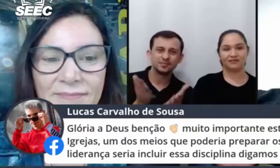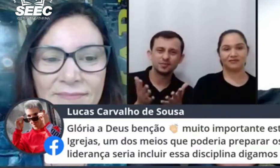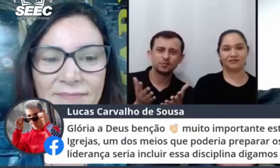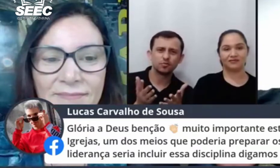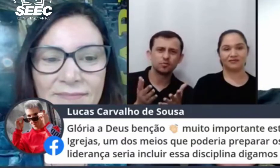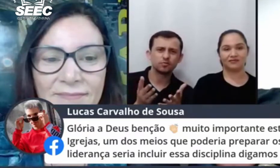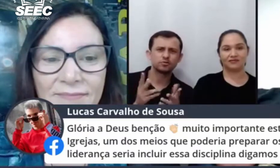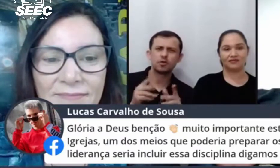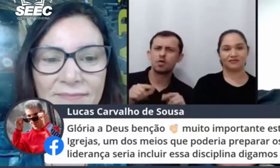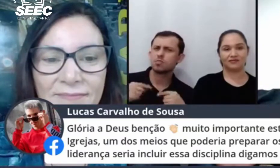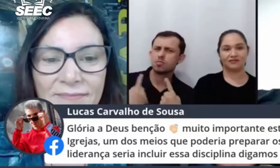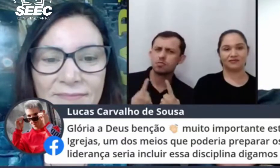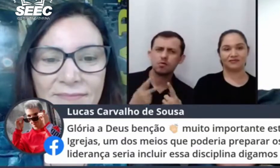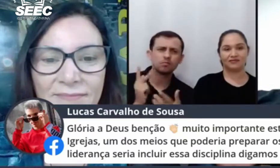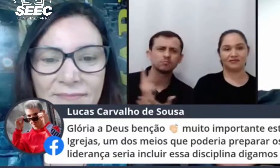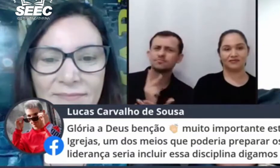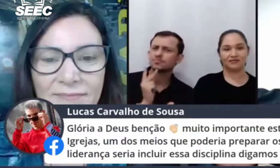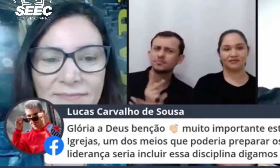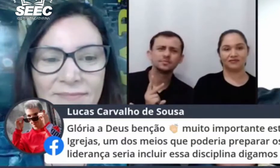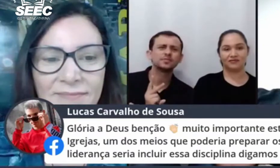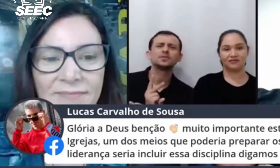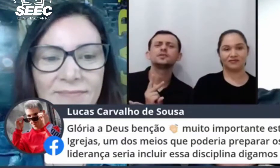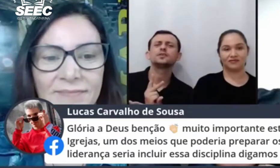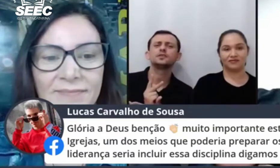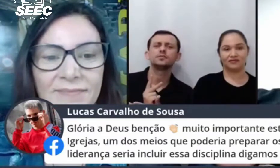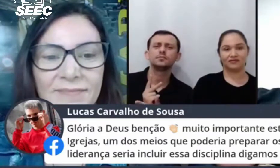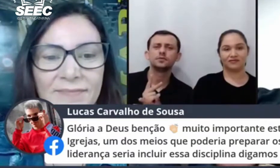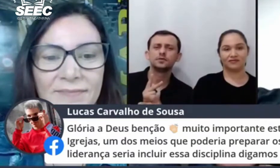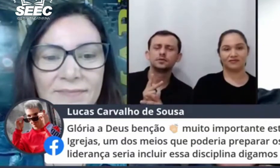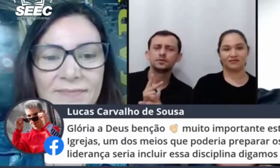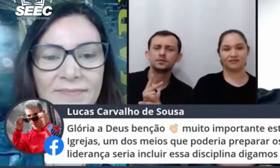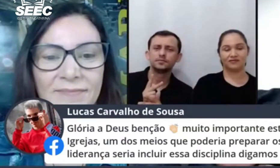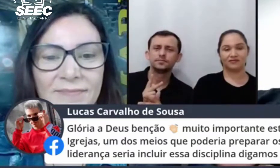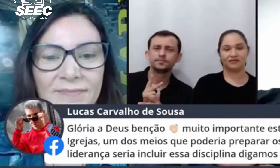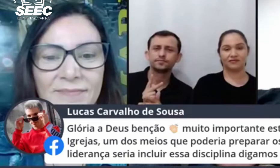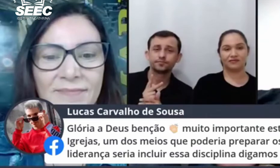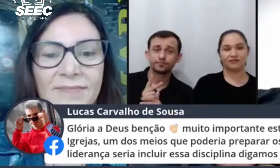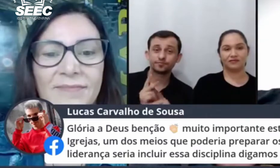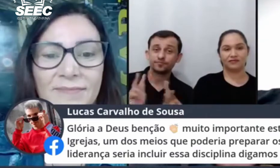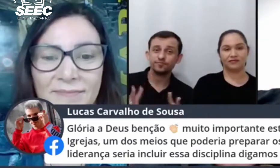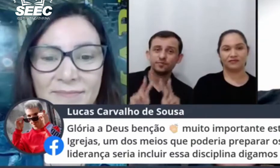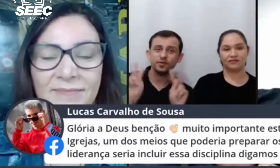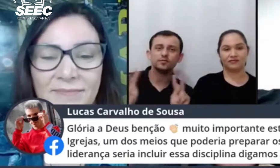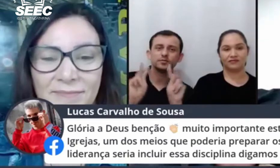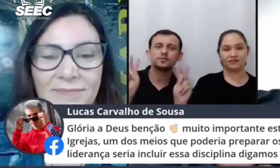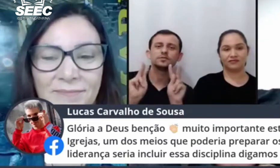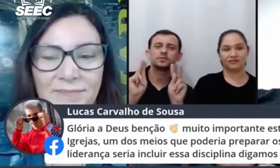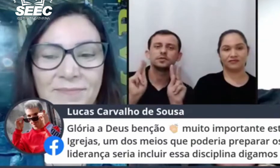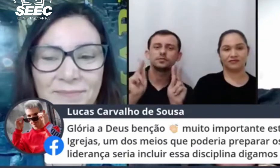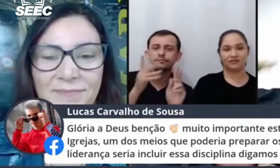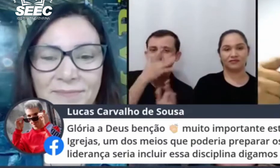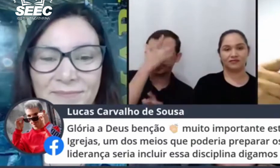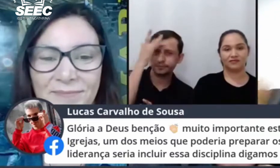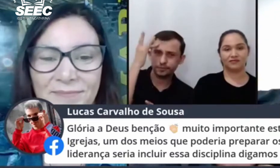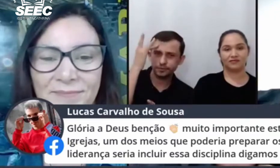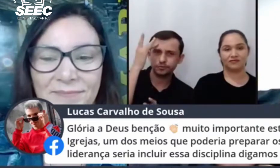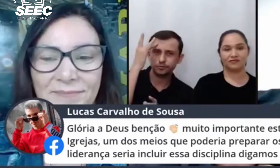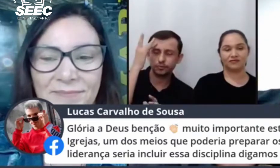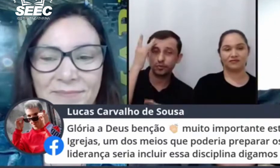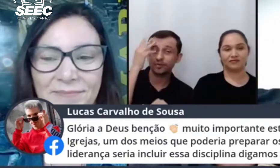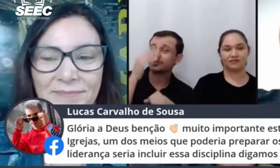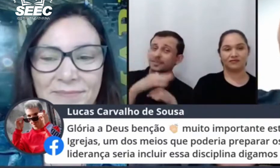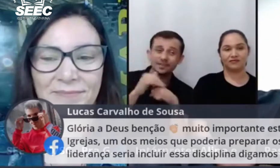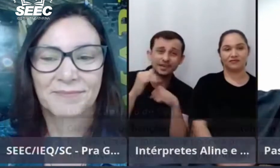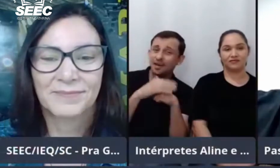corriqueiro dentro da nossa própria igreja, né? E à medida que eles chegam, eles já têm essa acessibilidade, são tratados com o carinho